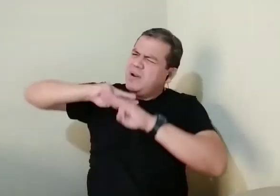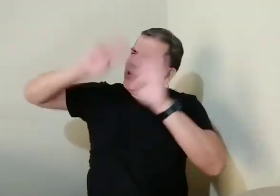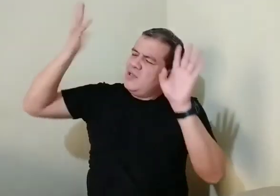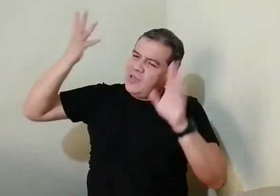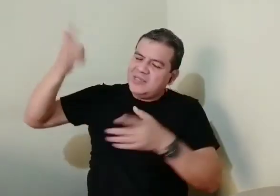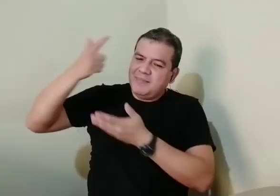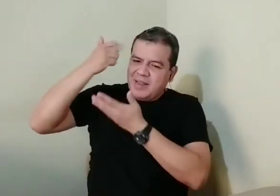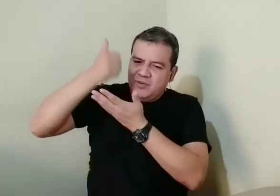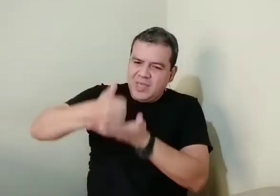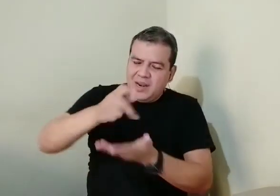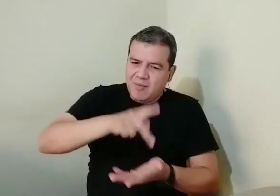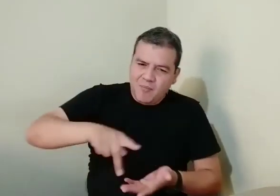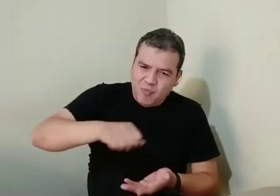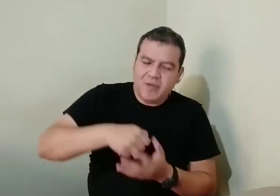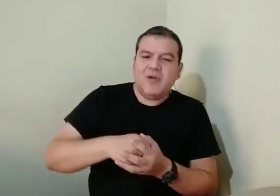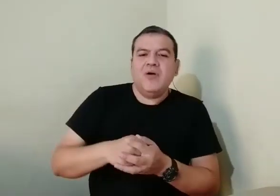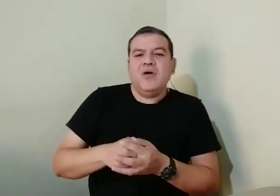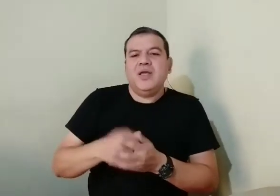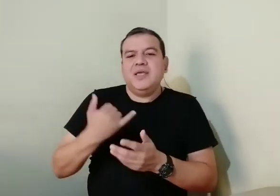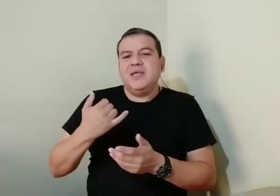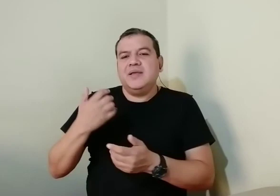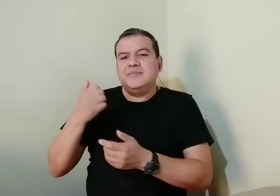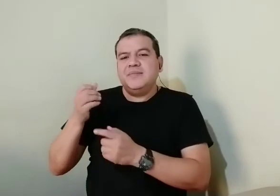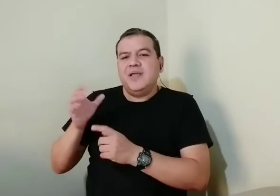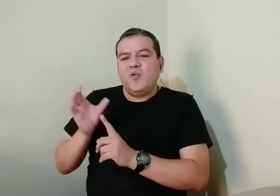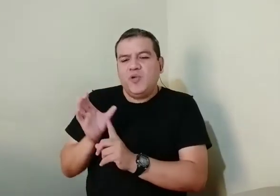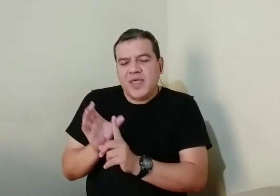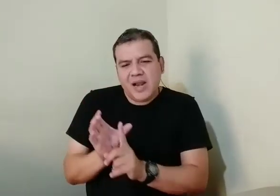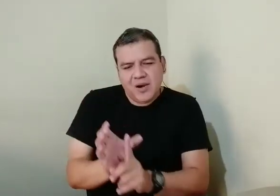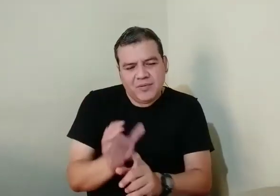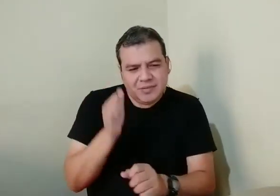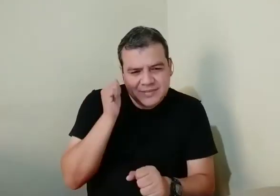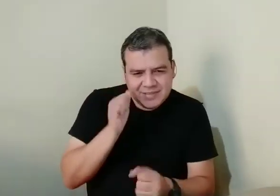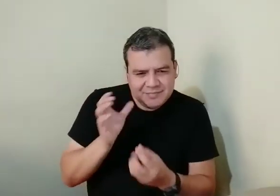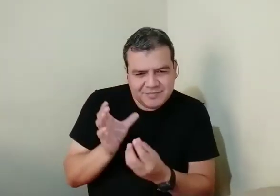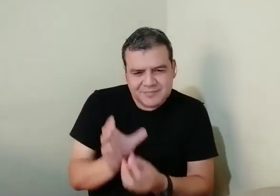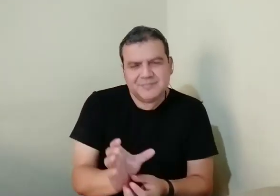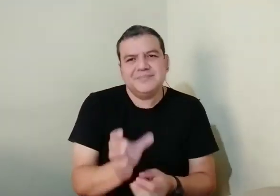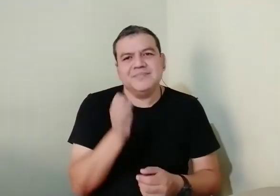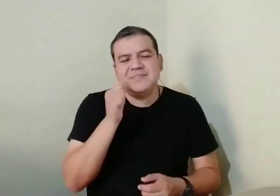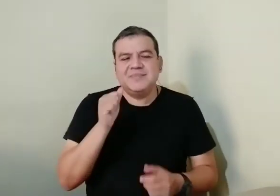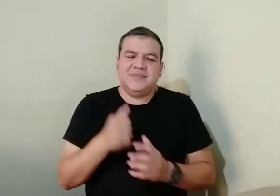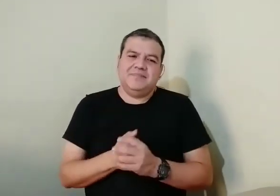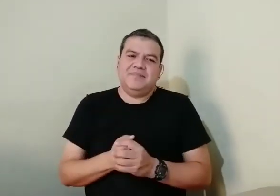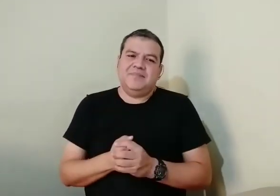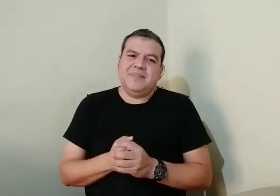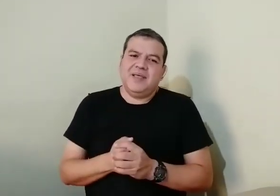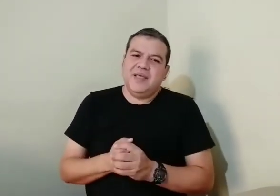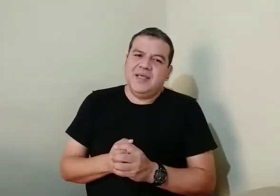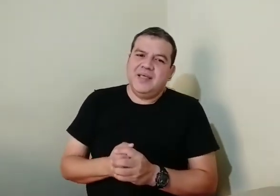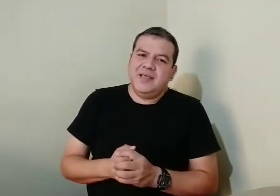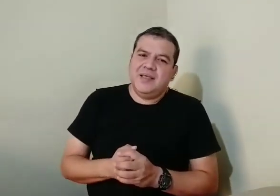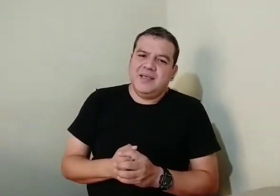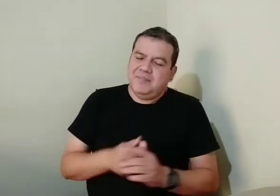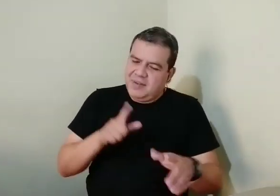siempre en constante marcha hacia el cielo. Que Dios les bendiga.